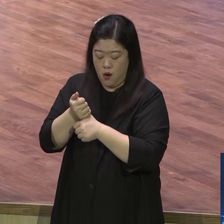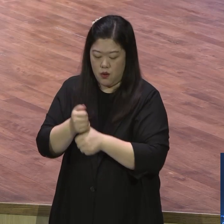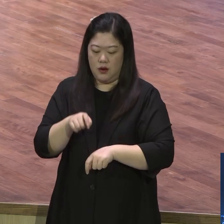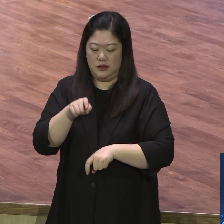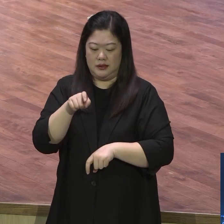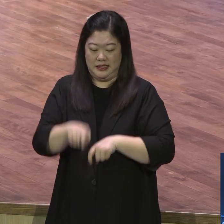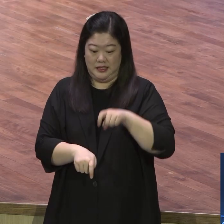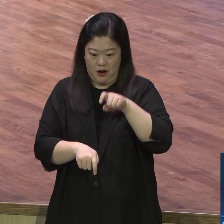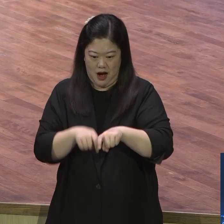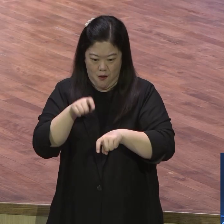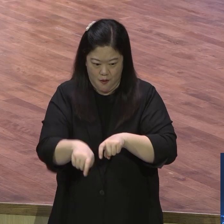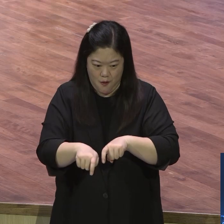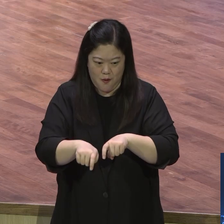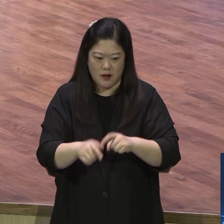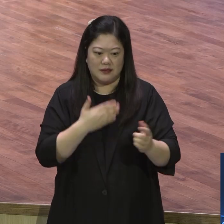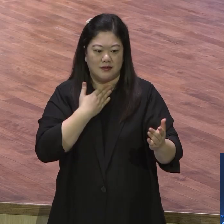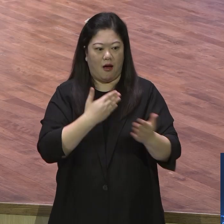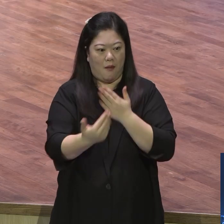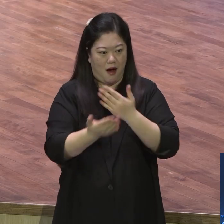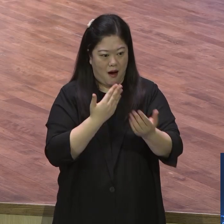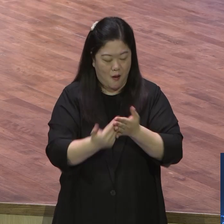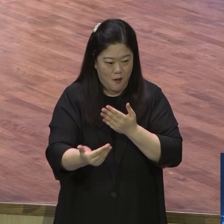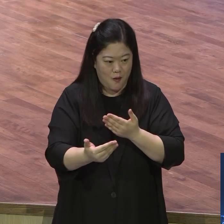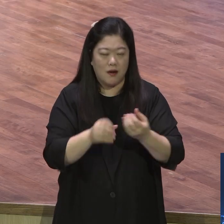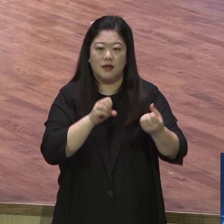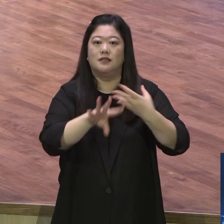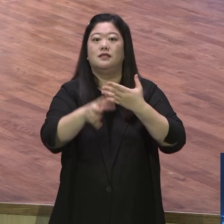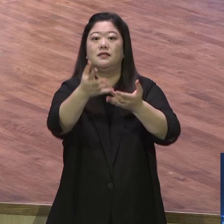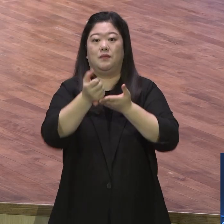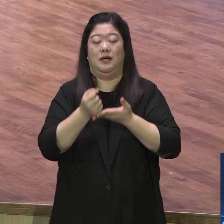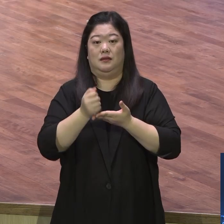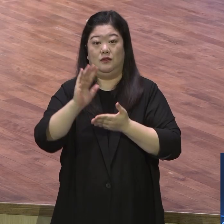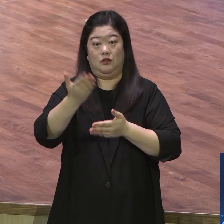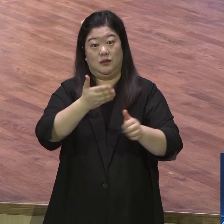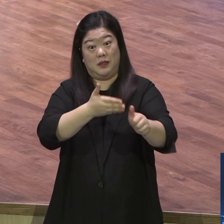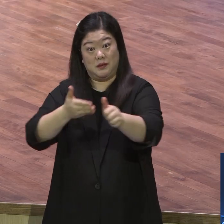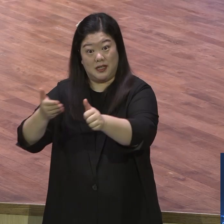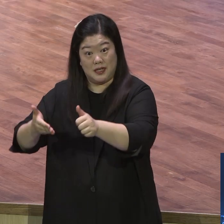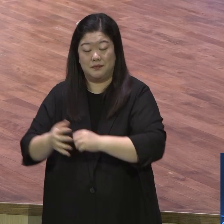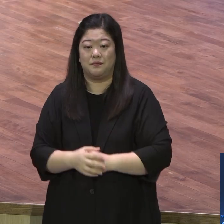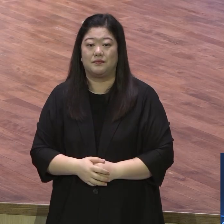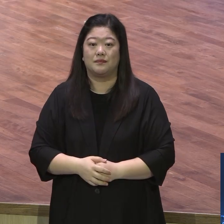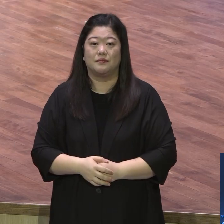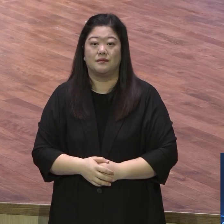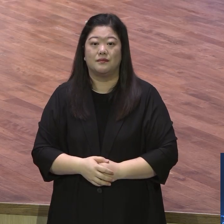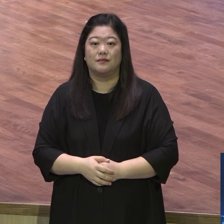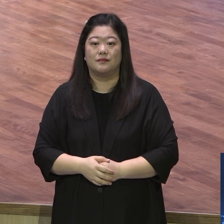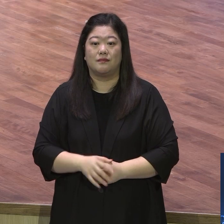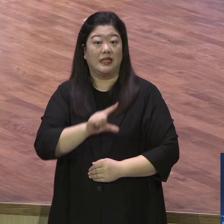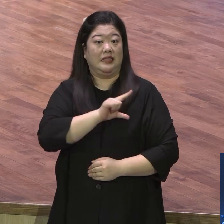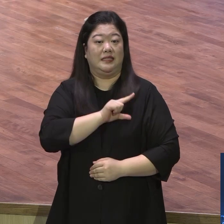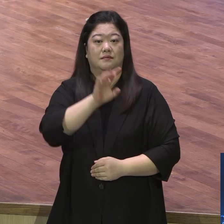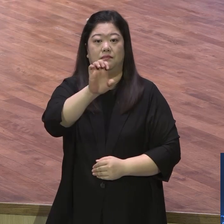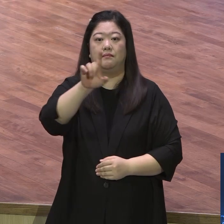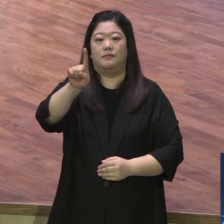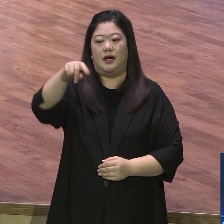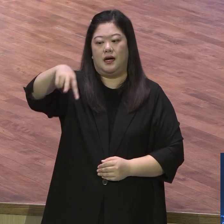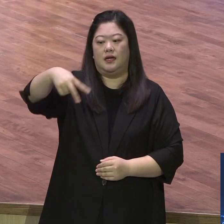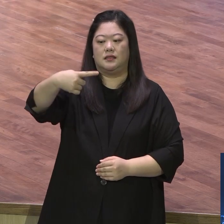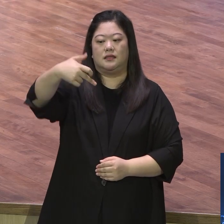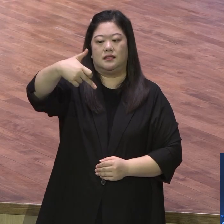그런 우리 애원 가족 모두가 되시길 믿음을 제목으로 축복합니다 유명한 철학자인 신학자 파스칼이 말했습니다